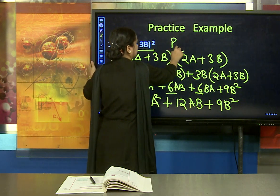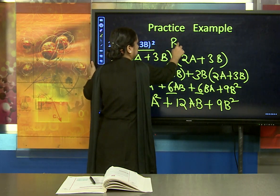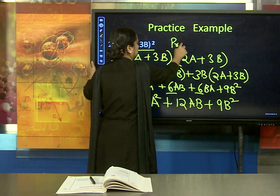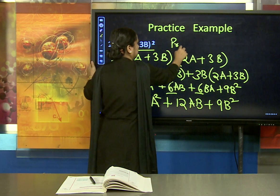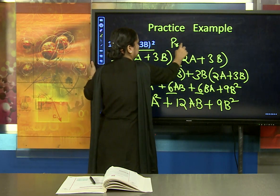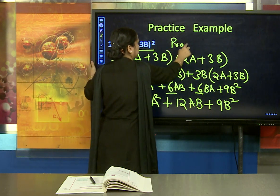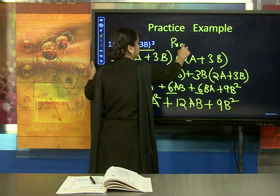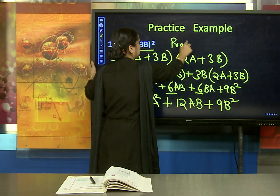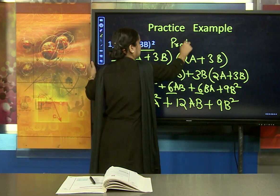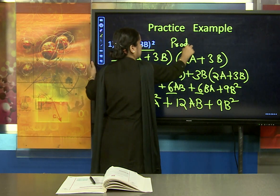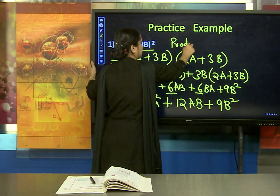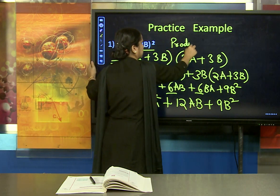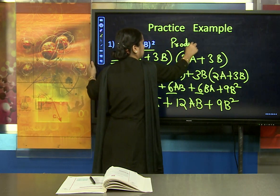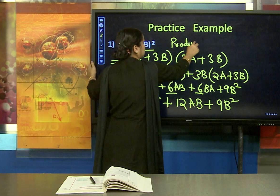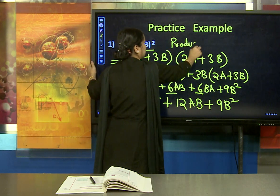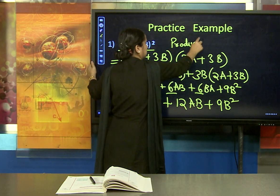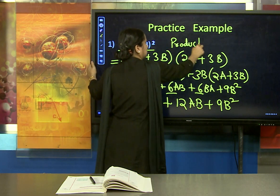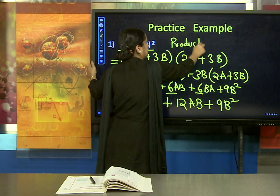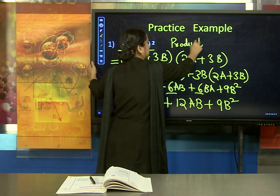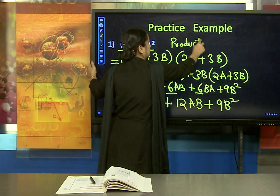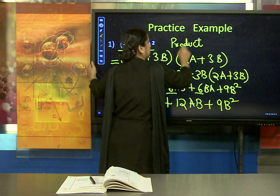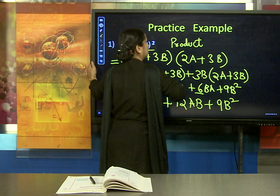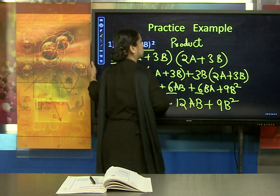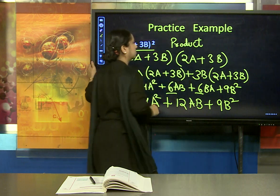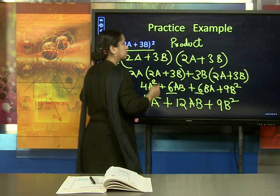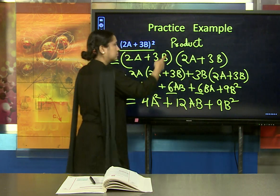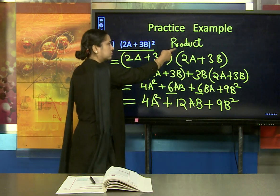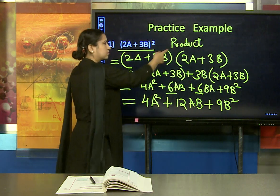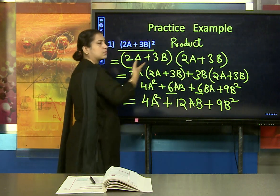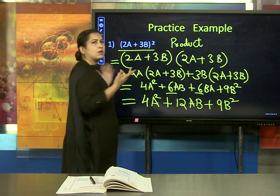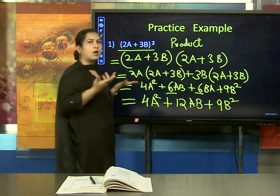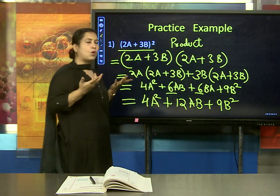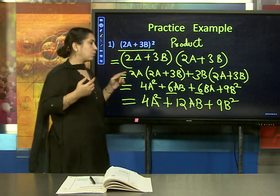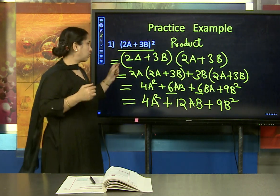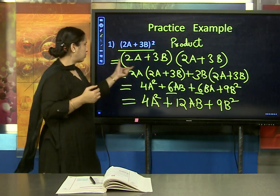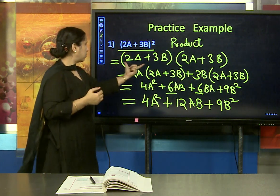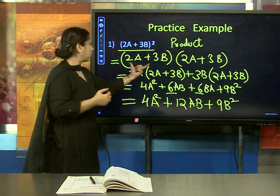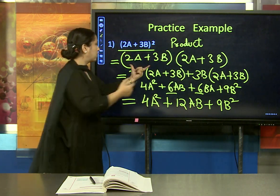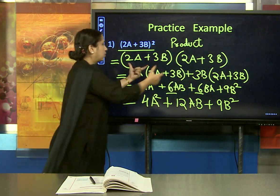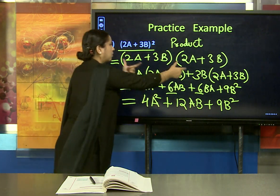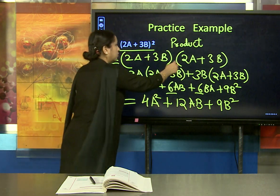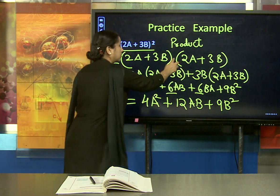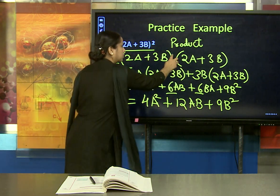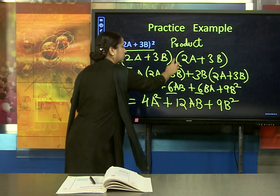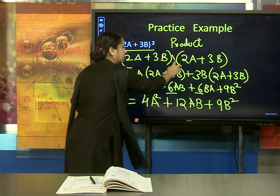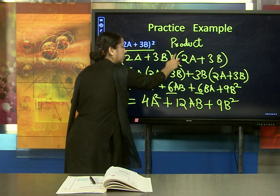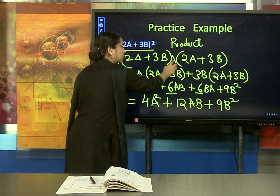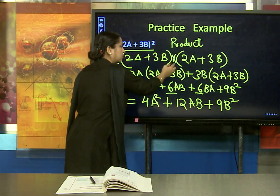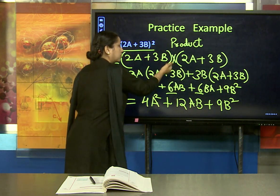इसको हम कह सकते हैं प्रोडक्ट निकालना है। तो ये इन दोनों को हमने मल्टीप्लाई किया, यहाँ कोई निशान नहीं था